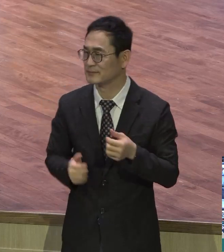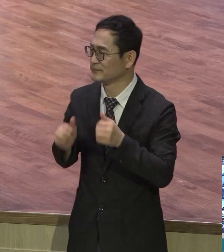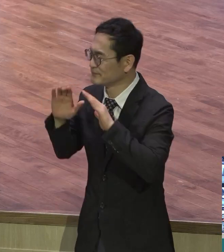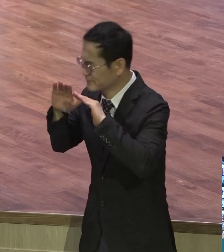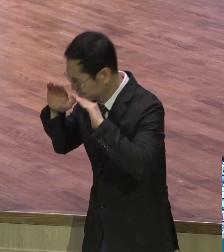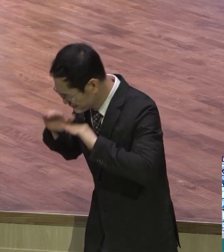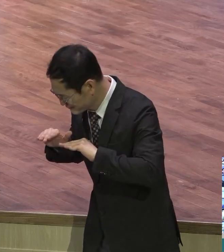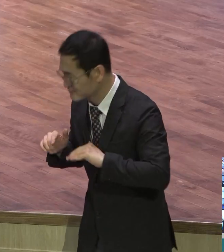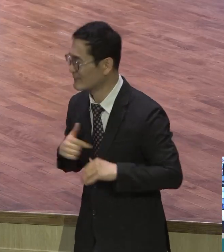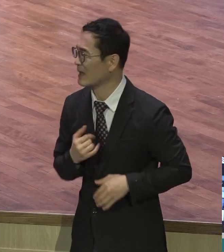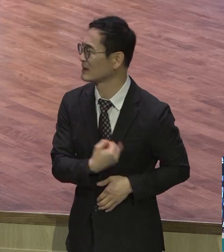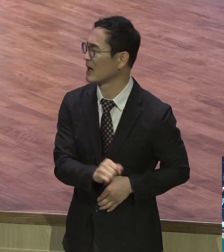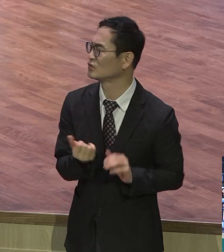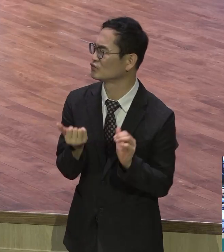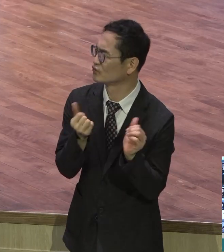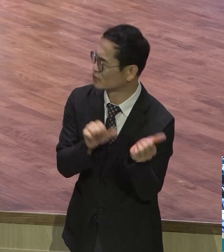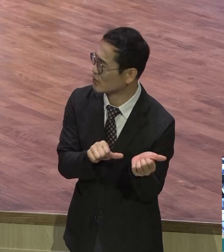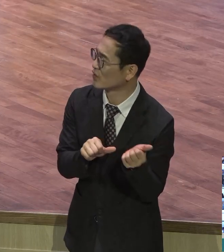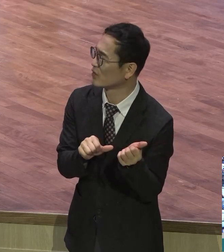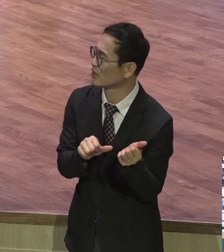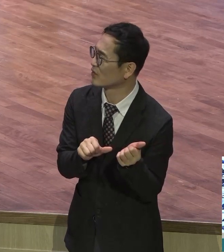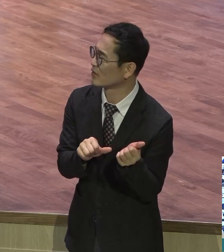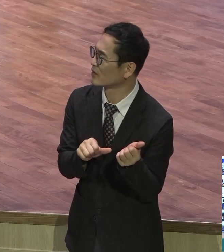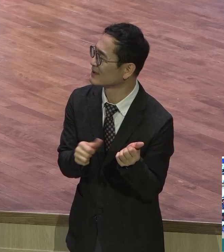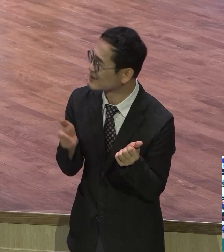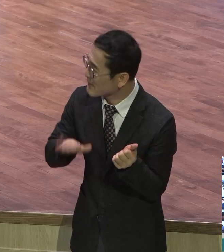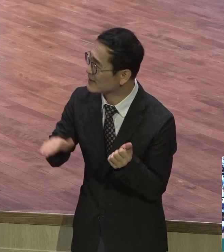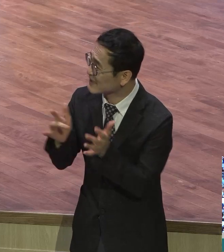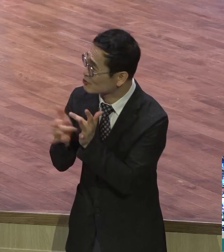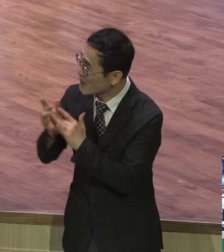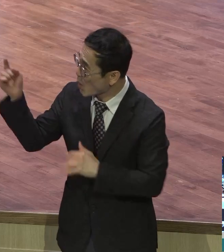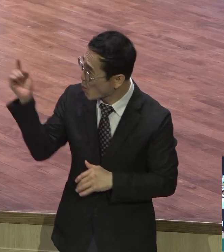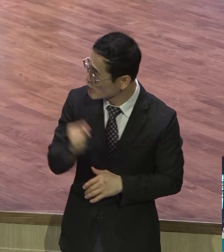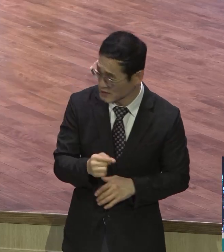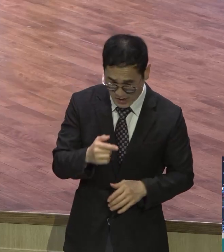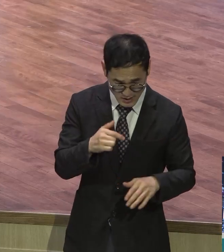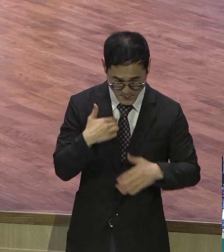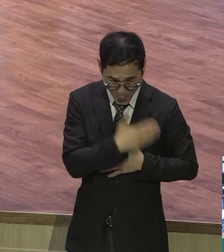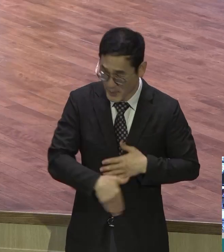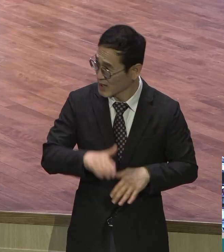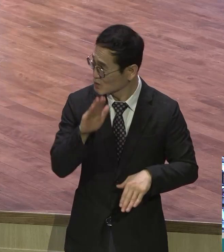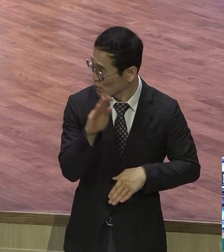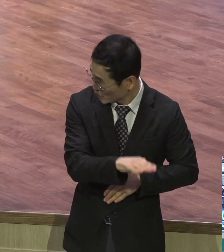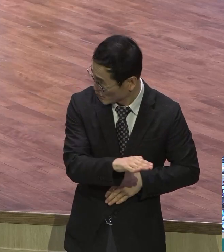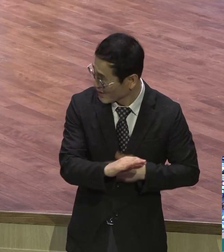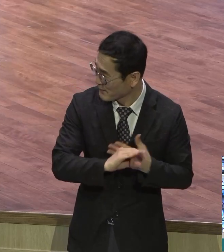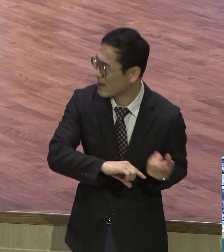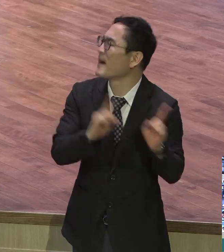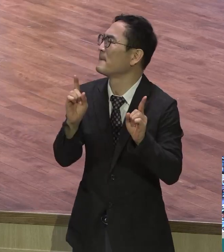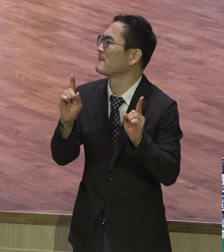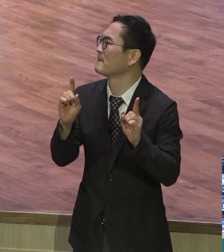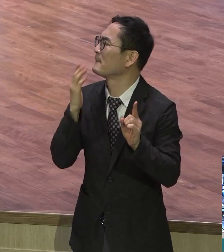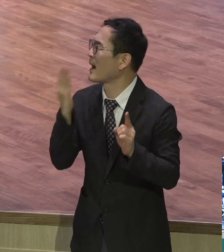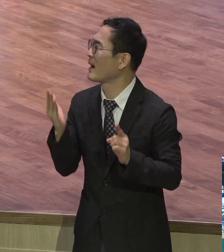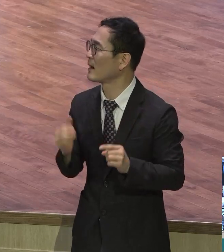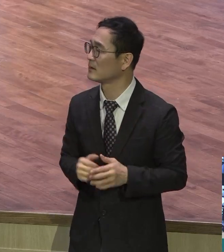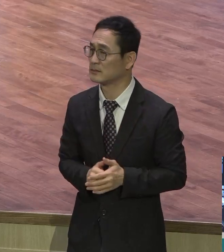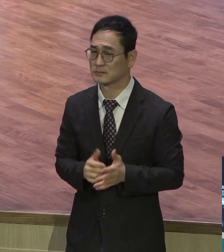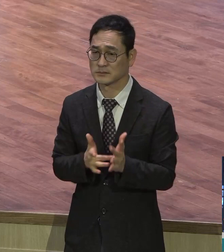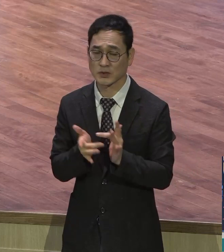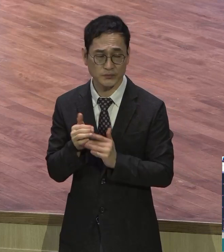죽으사오나 오셔서 그 몸에 손을 얹어 주소서 그러면 살아나겠나이다 하니 예수께서